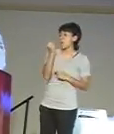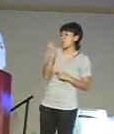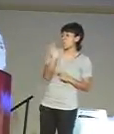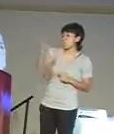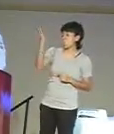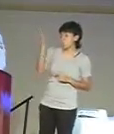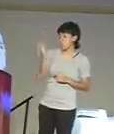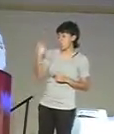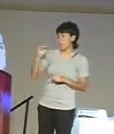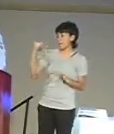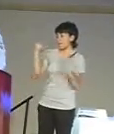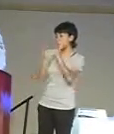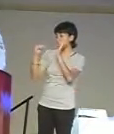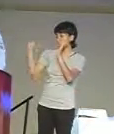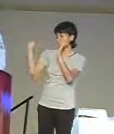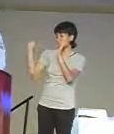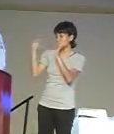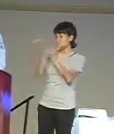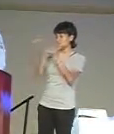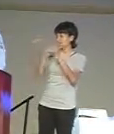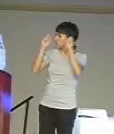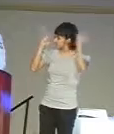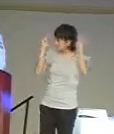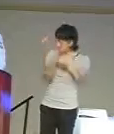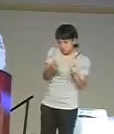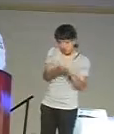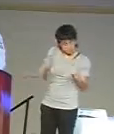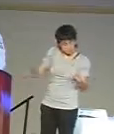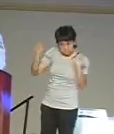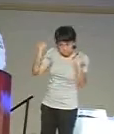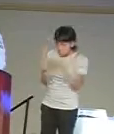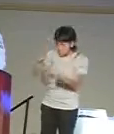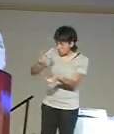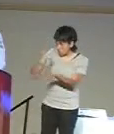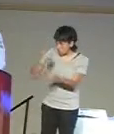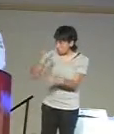de nacimientos por términos en el mismo año.